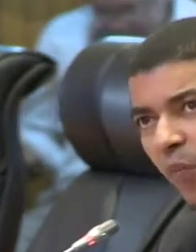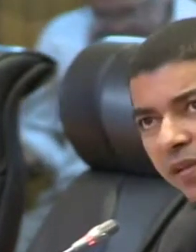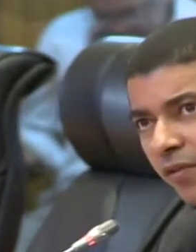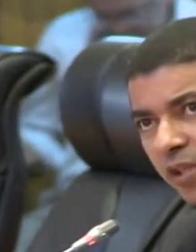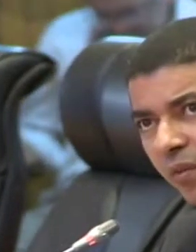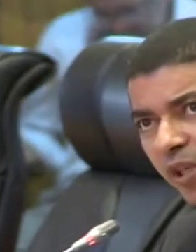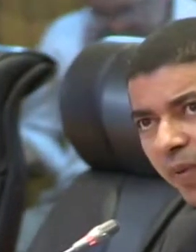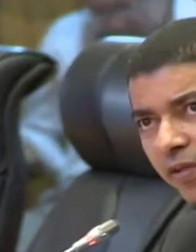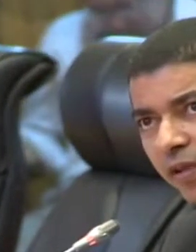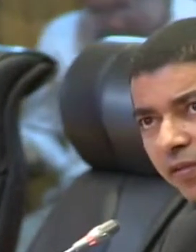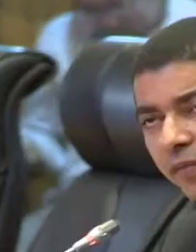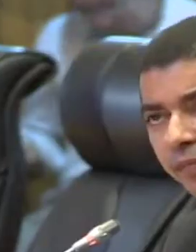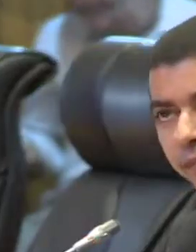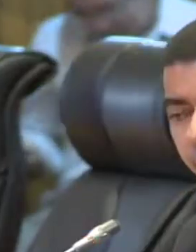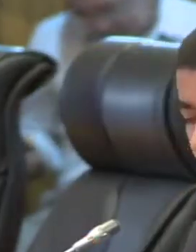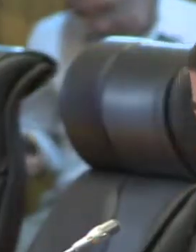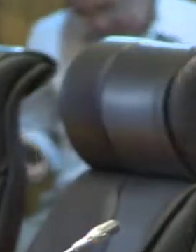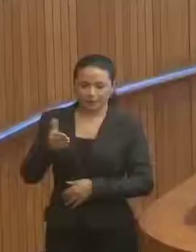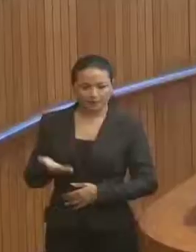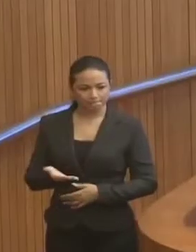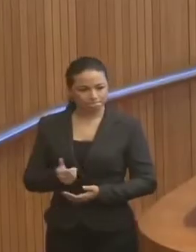e a preocupação é extremamente pertinente.